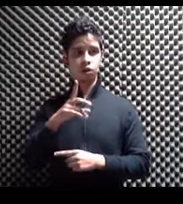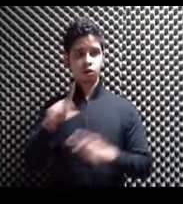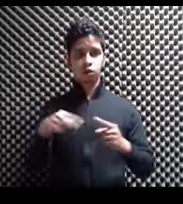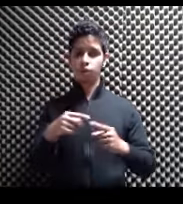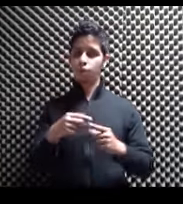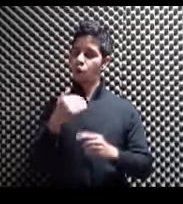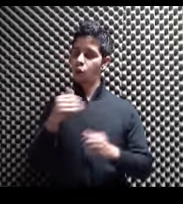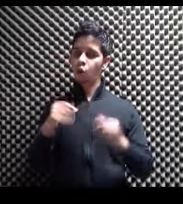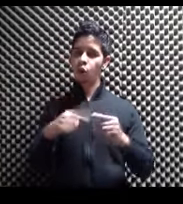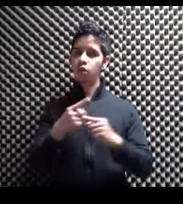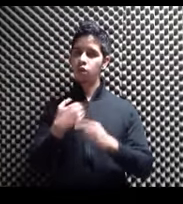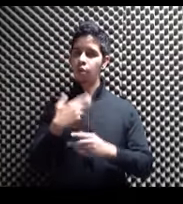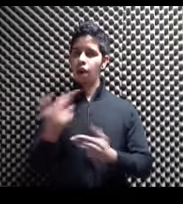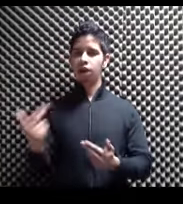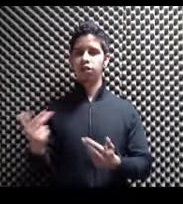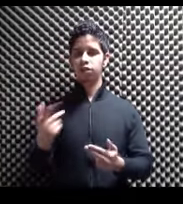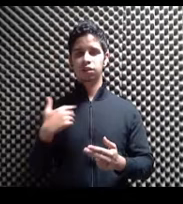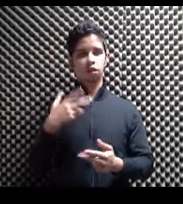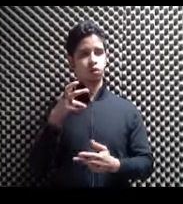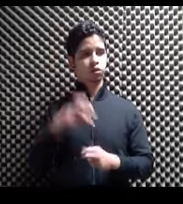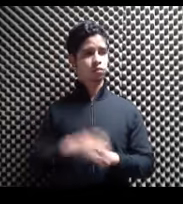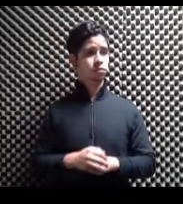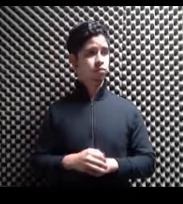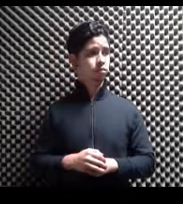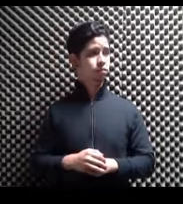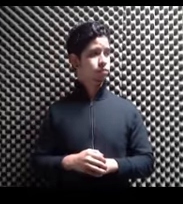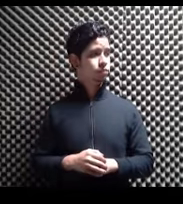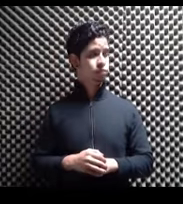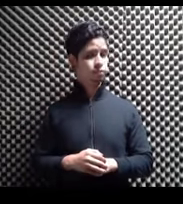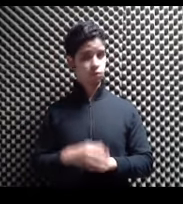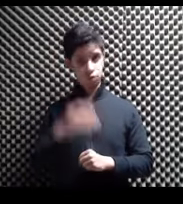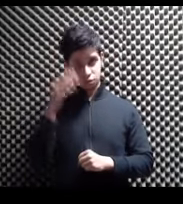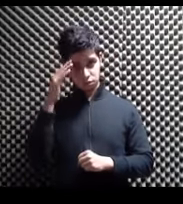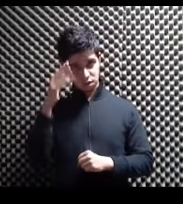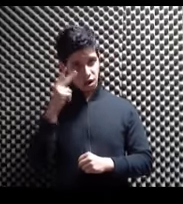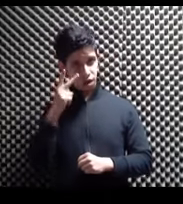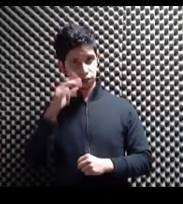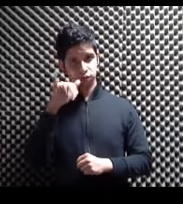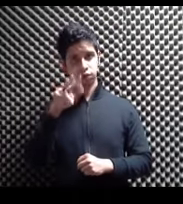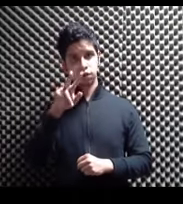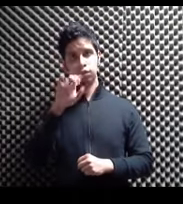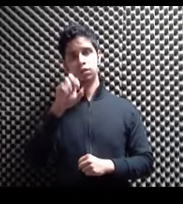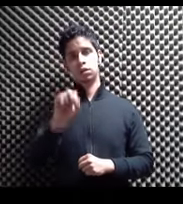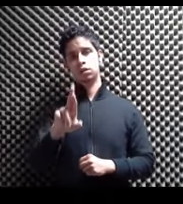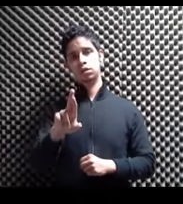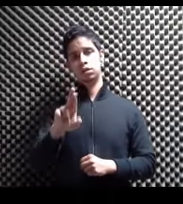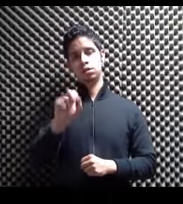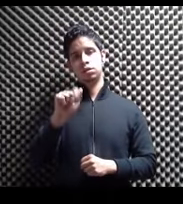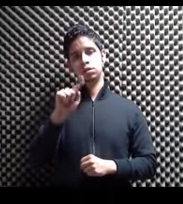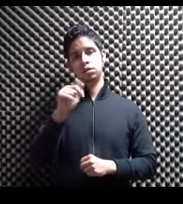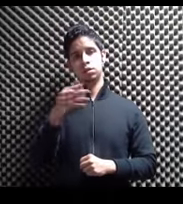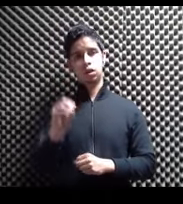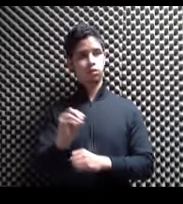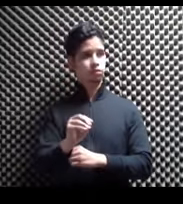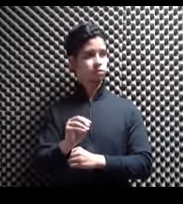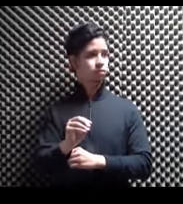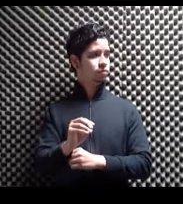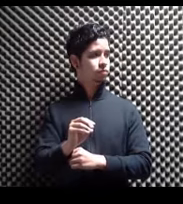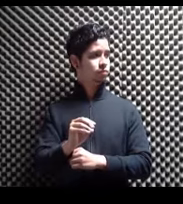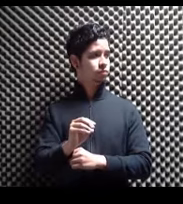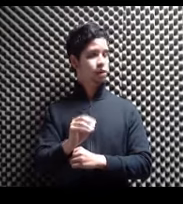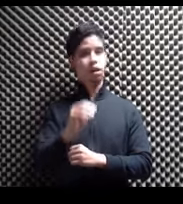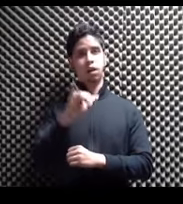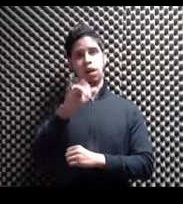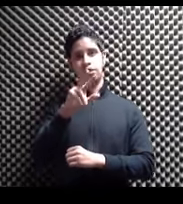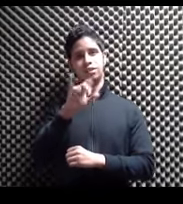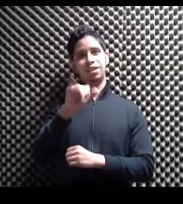Mira, Javier. Javier Santiago. Él toca. Bienvenido a Tocayo. Javier Santiago, ¿cómo están? Ay, bien.